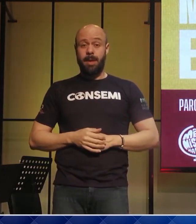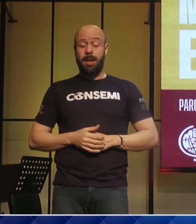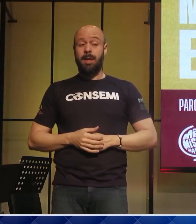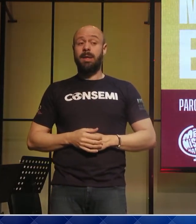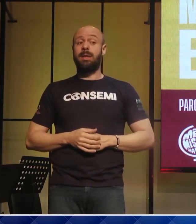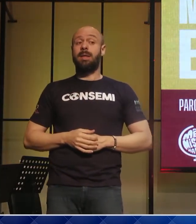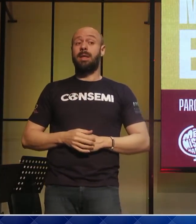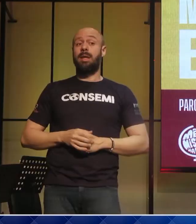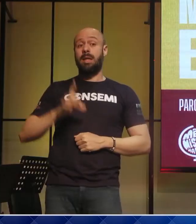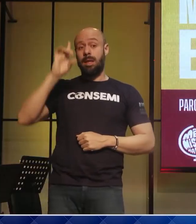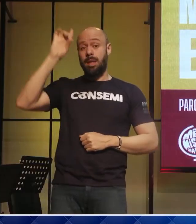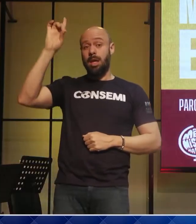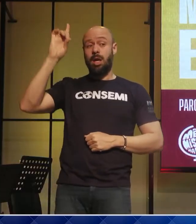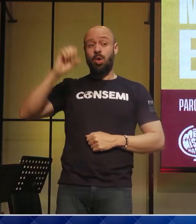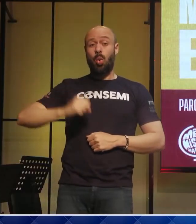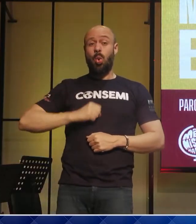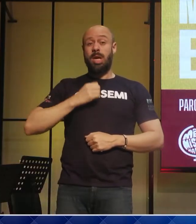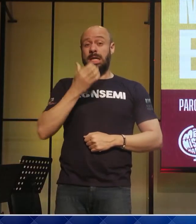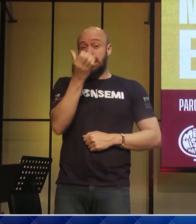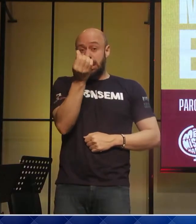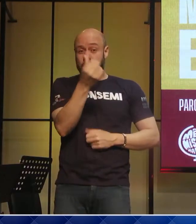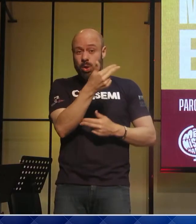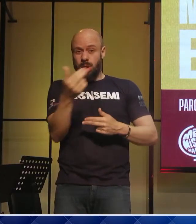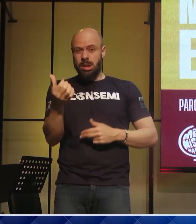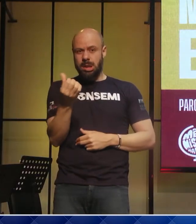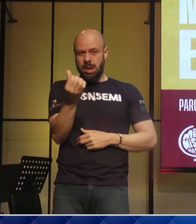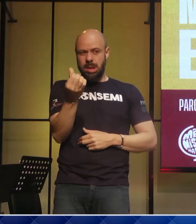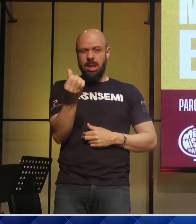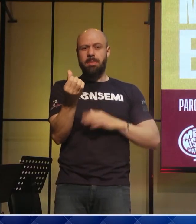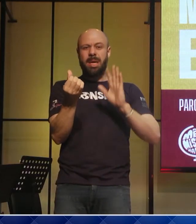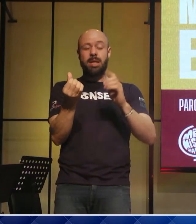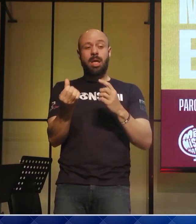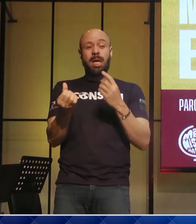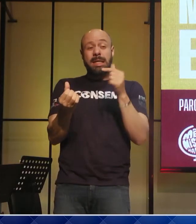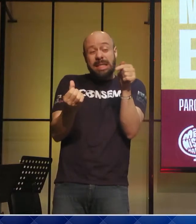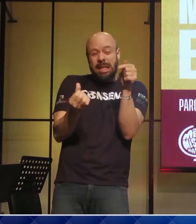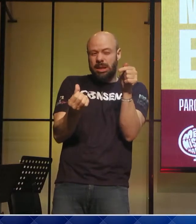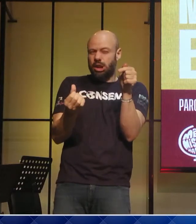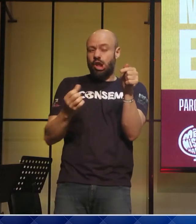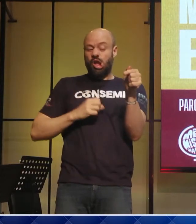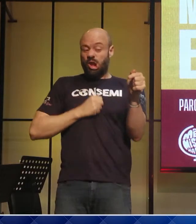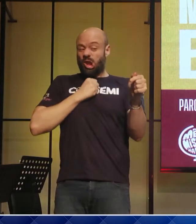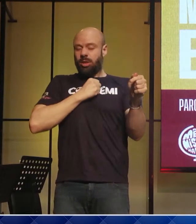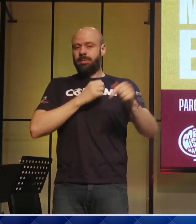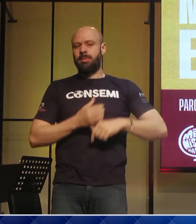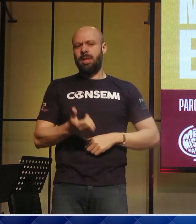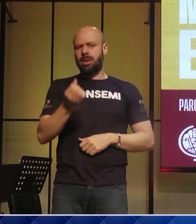Deus odeia, e uma 7ª a sua alma detesta: olhos cheios